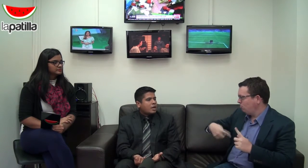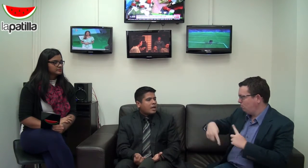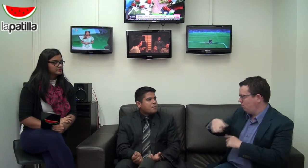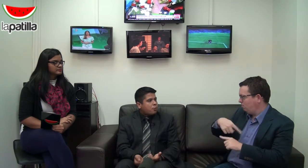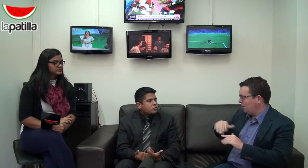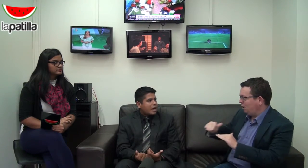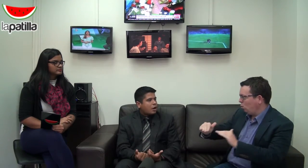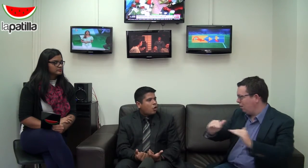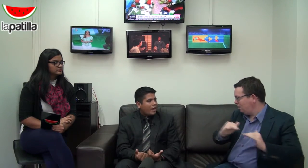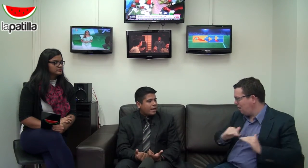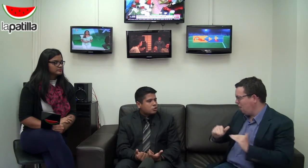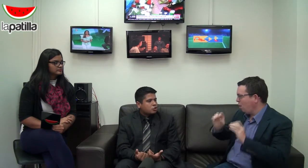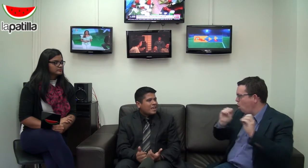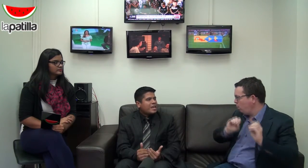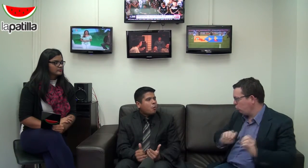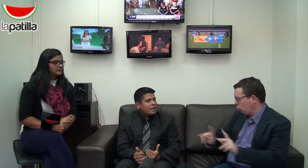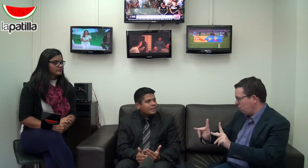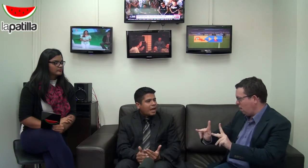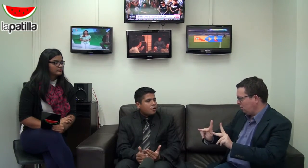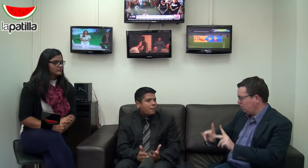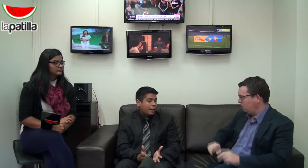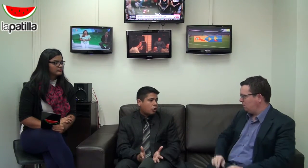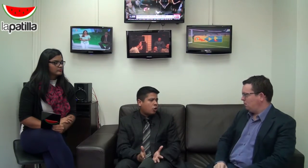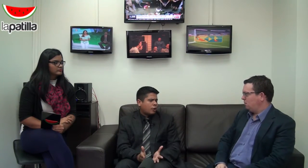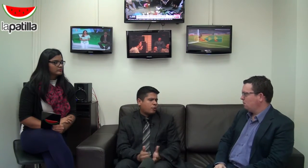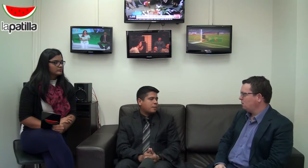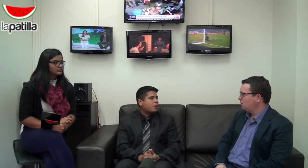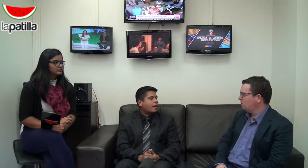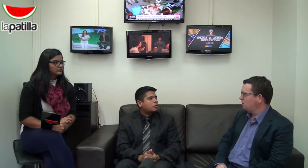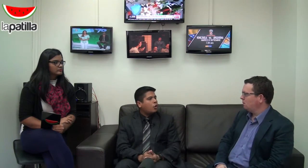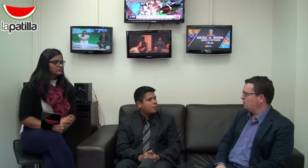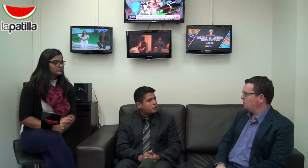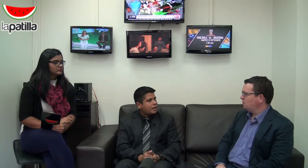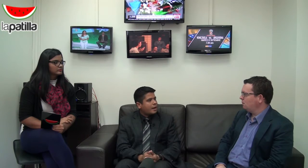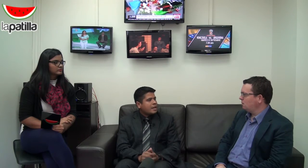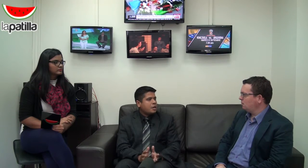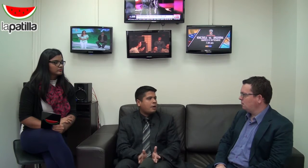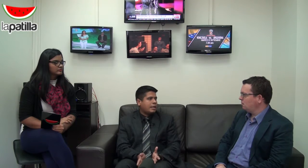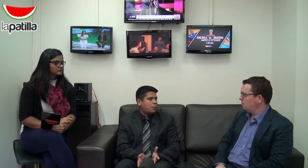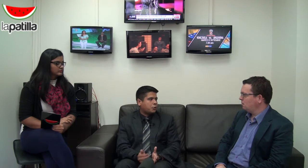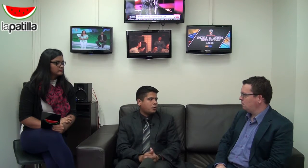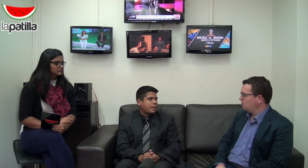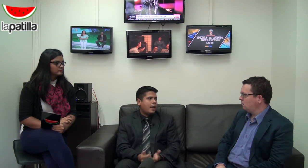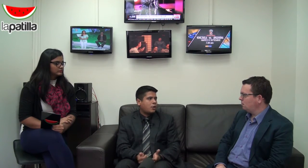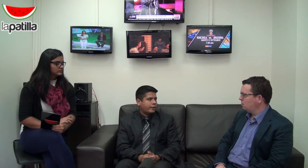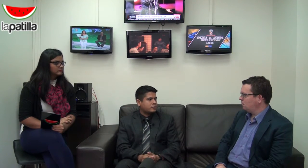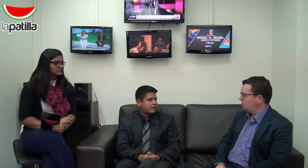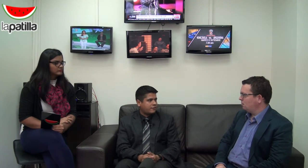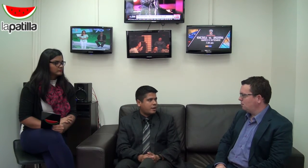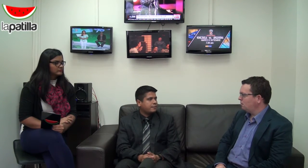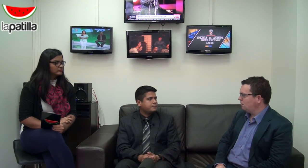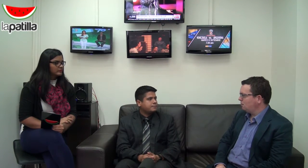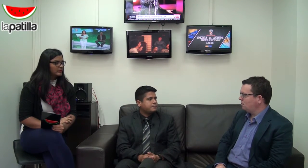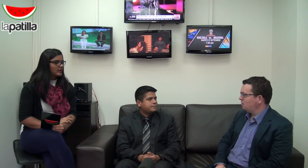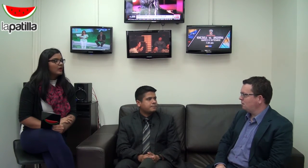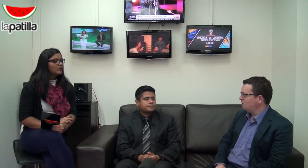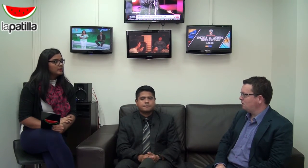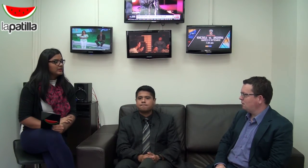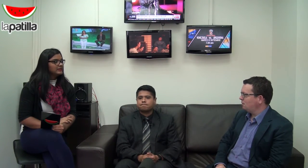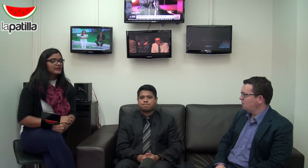impulsar los derechos igualitarios para todos. Recordemos que todos debemos tener igualdad de oportunidades en lo que a esto se refiere. Bueno, Andrés,